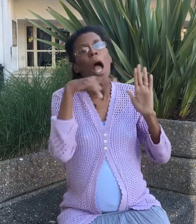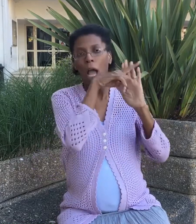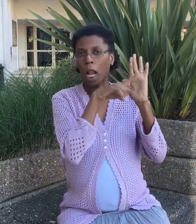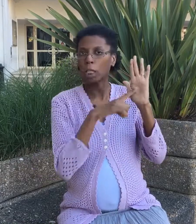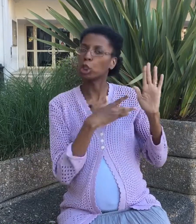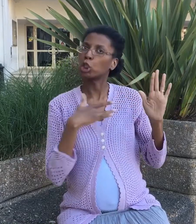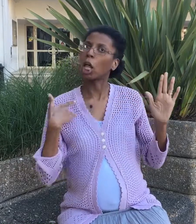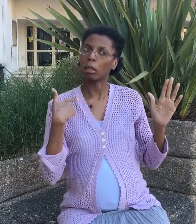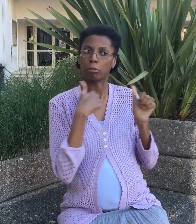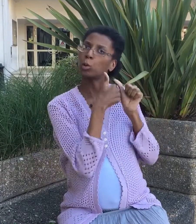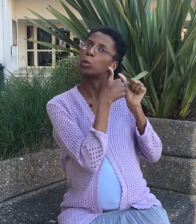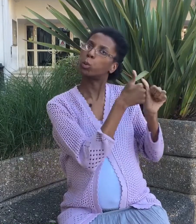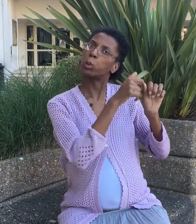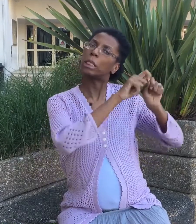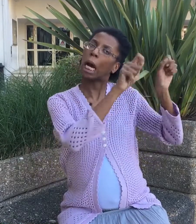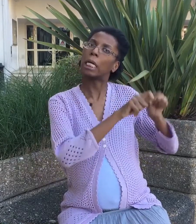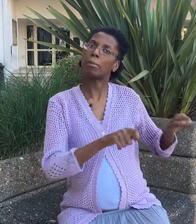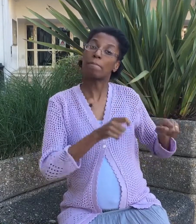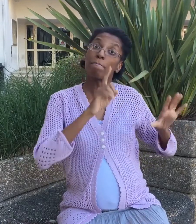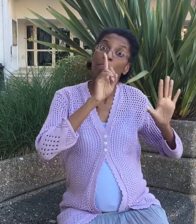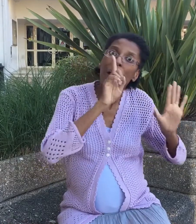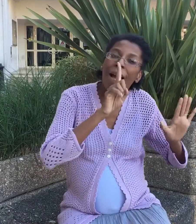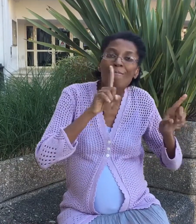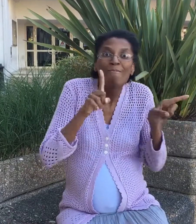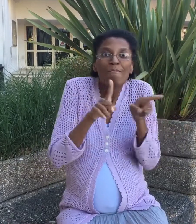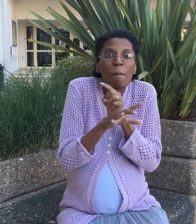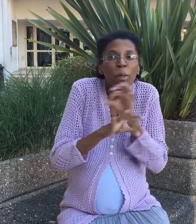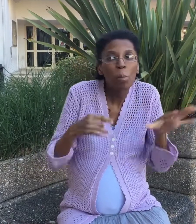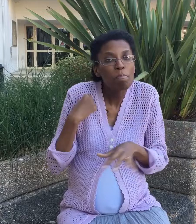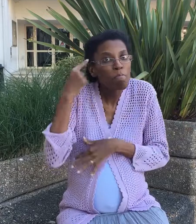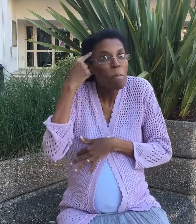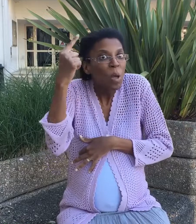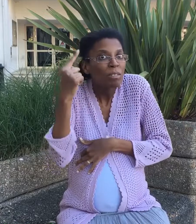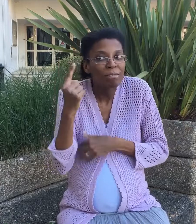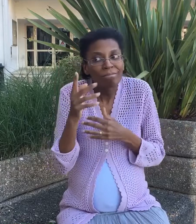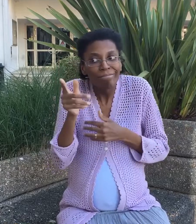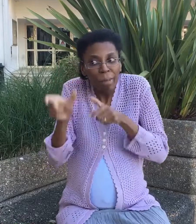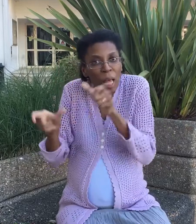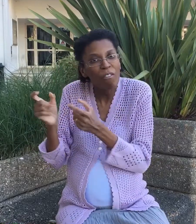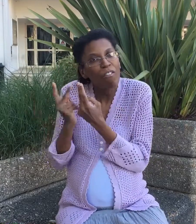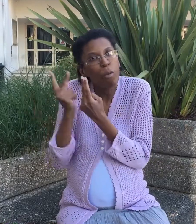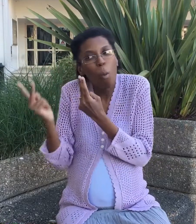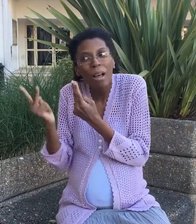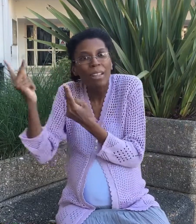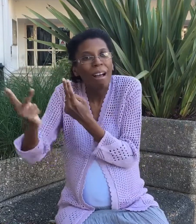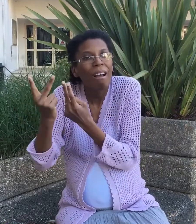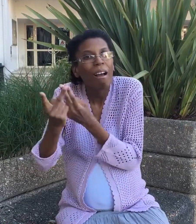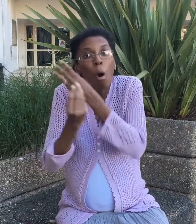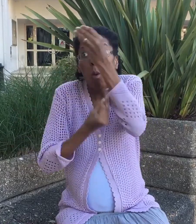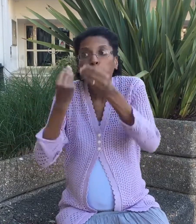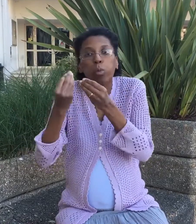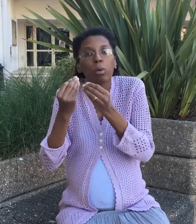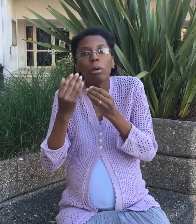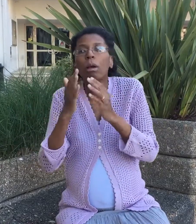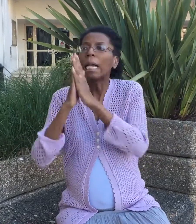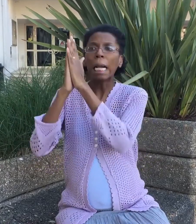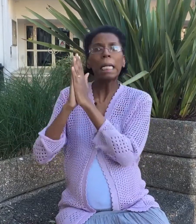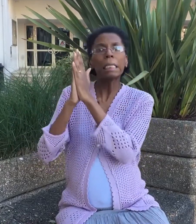tout en respectant les consignes sanitaires. Soyons prêts à promouvoir la solidarité